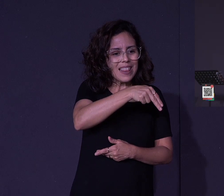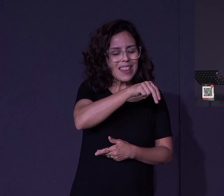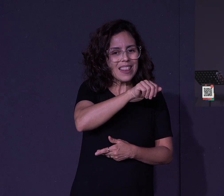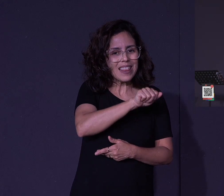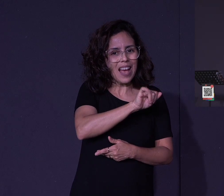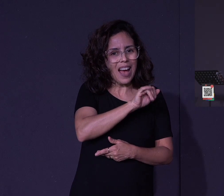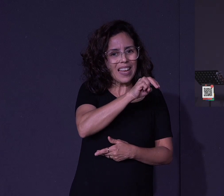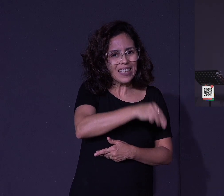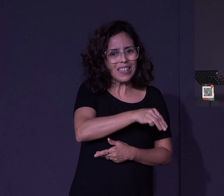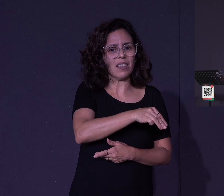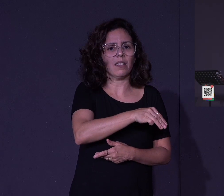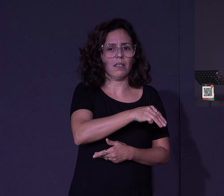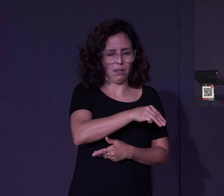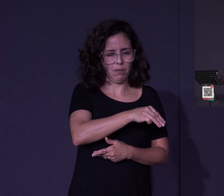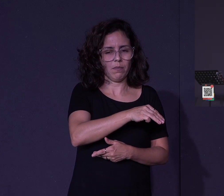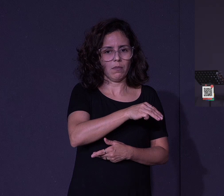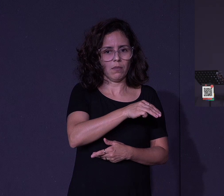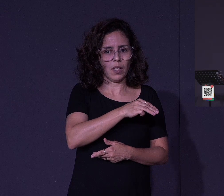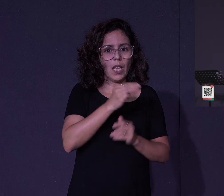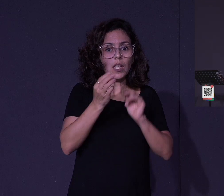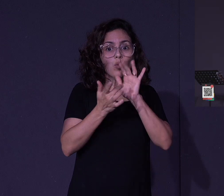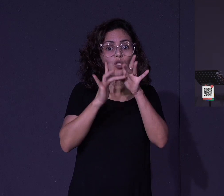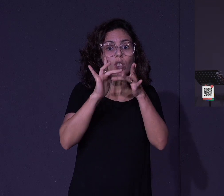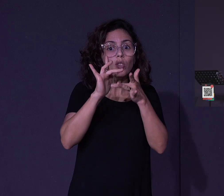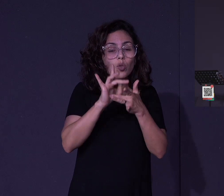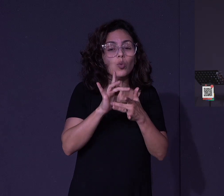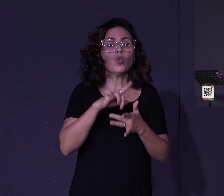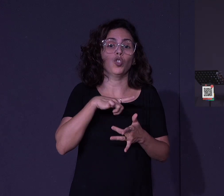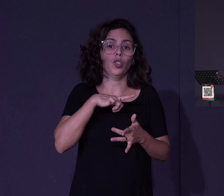Deus está dentro de um cronograma divino.